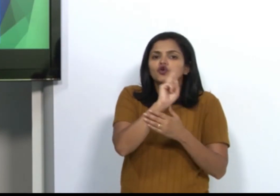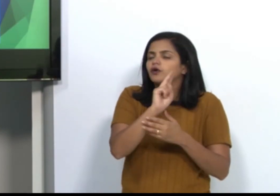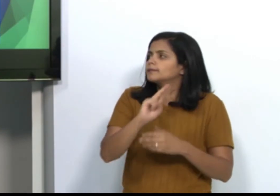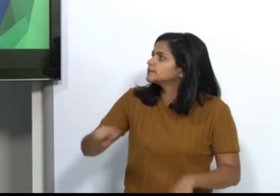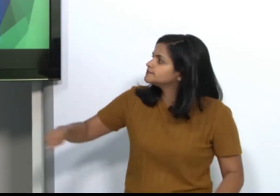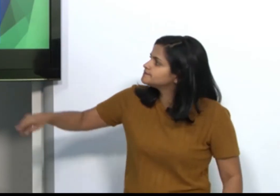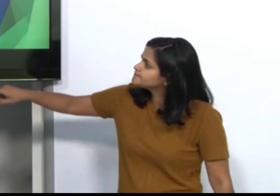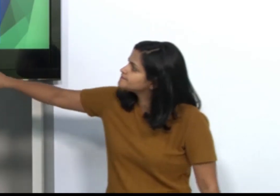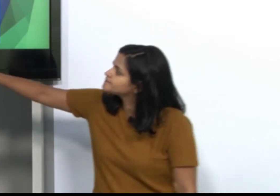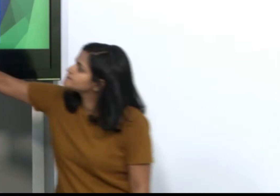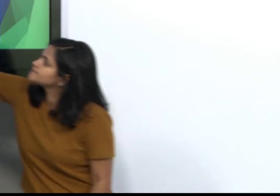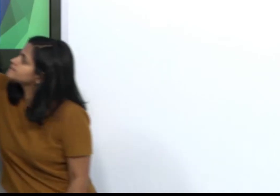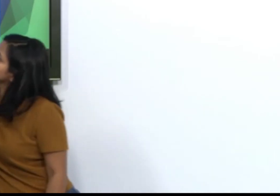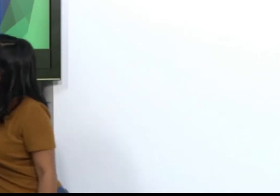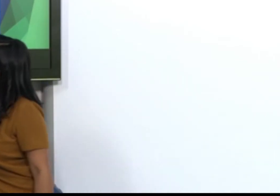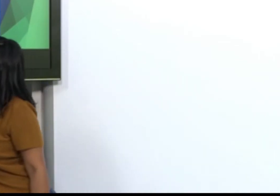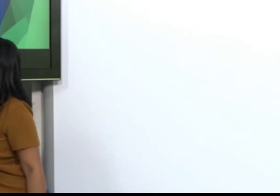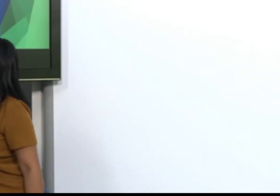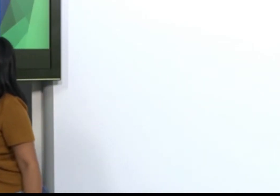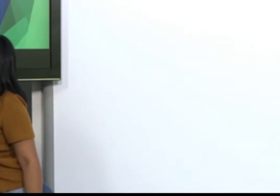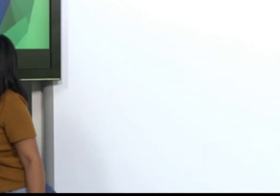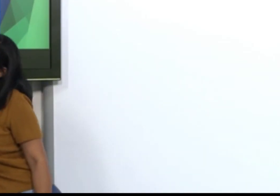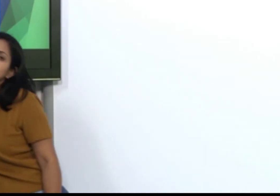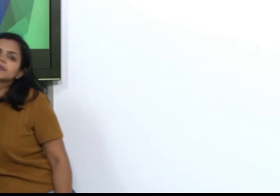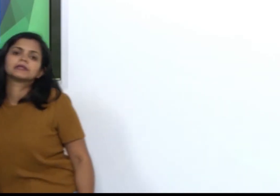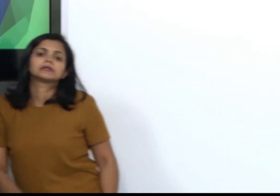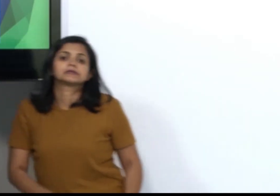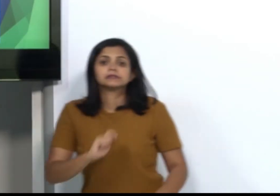trilhas. Então, você vai salvar o nome.